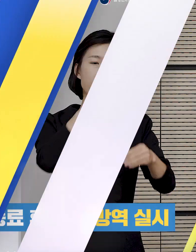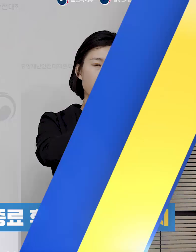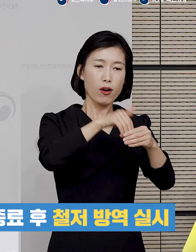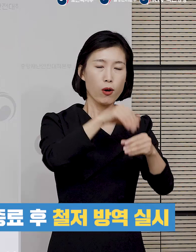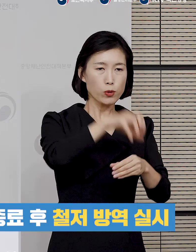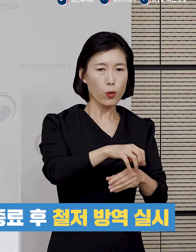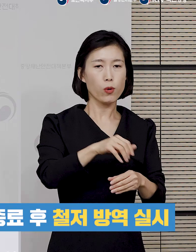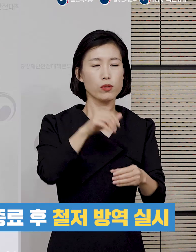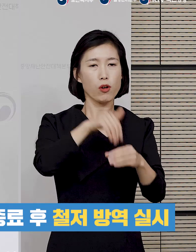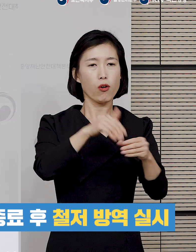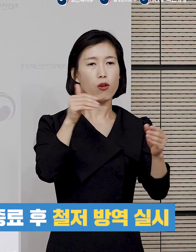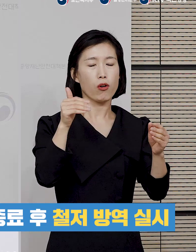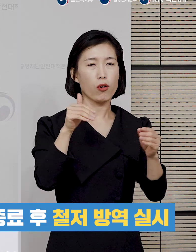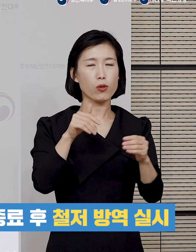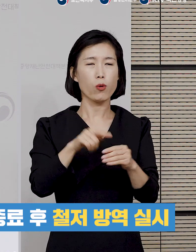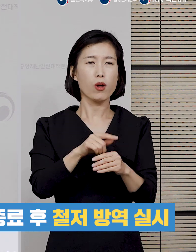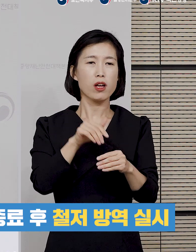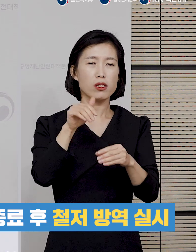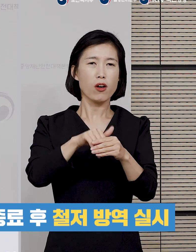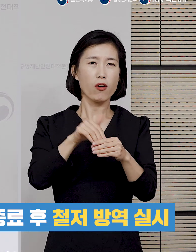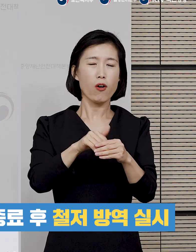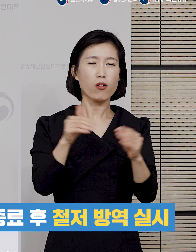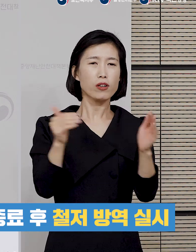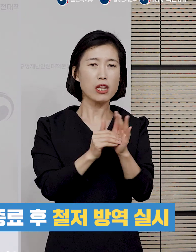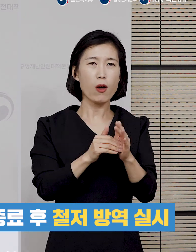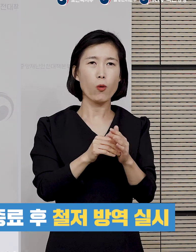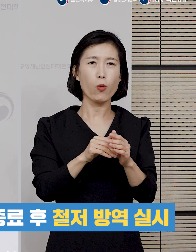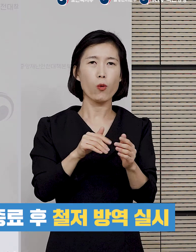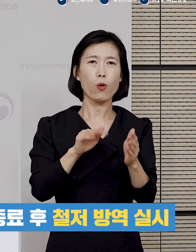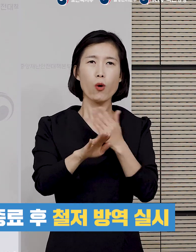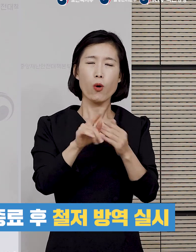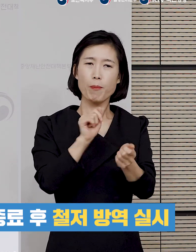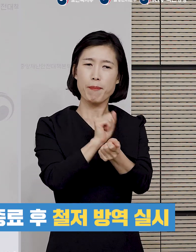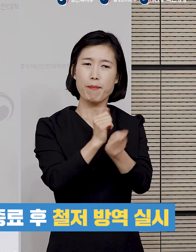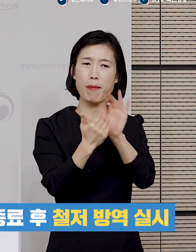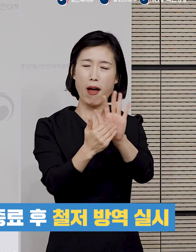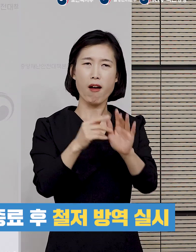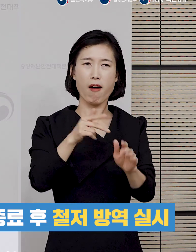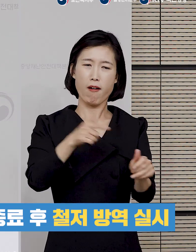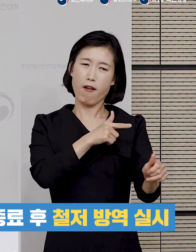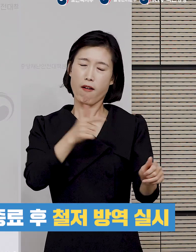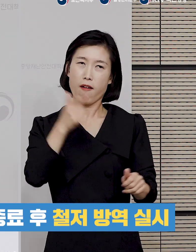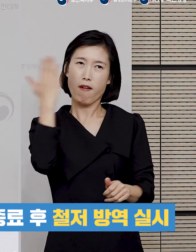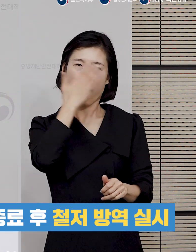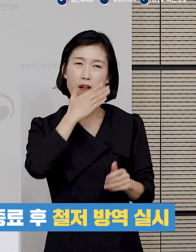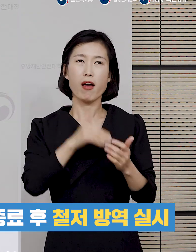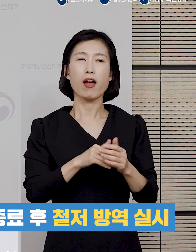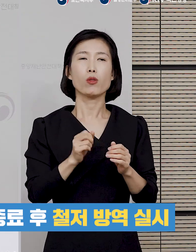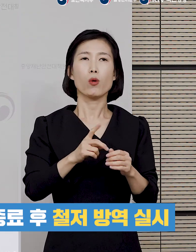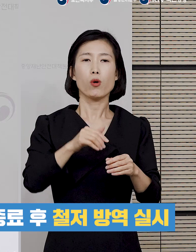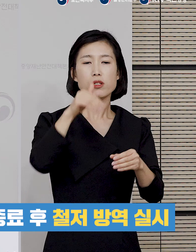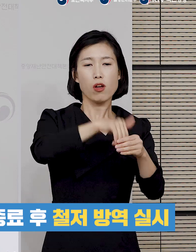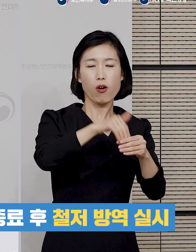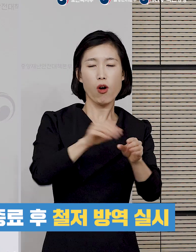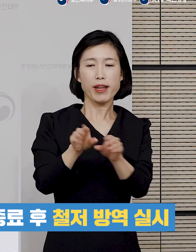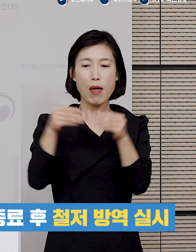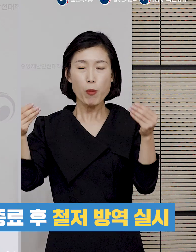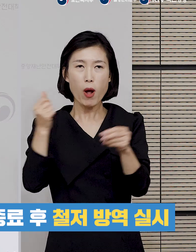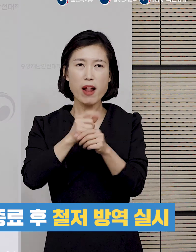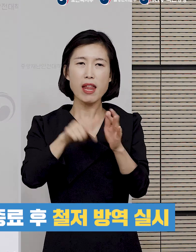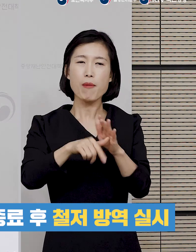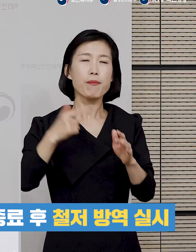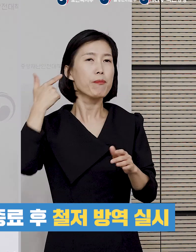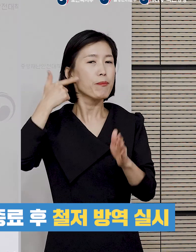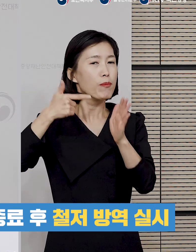투개표 전 후 그리고 사전투표 1일차 종료 후에 철저한 방역을 실시합니다 그리고 투